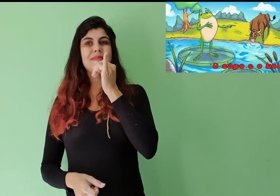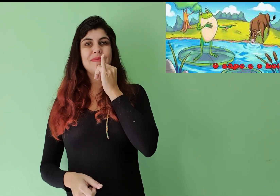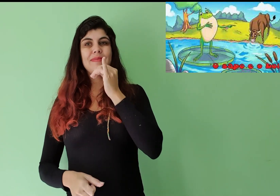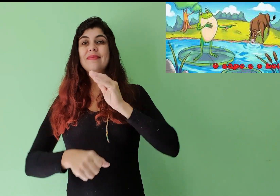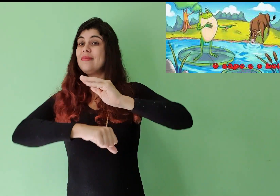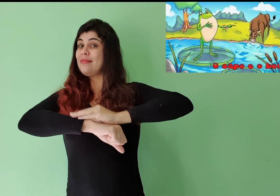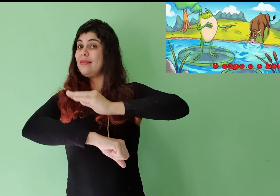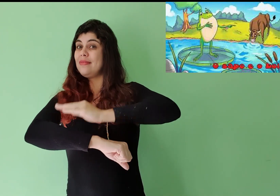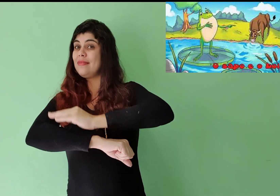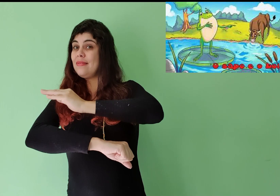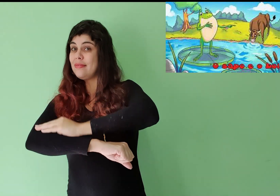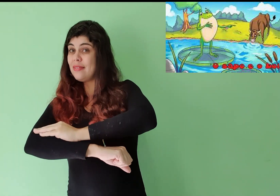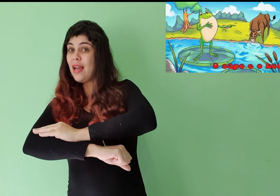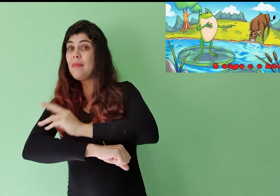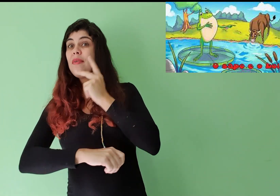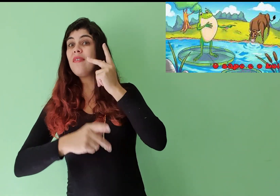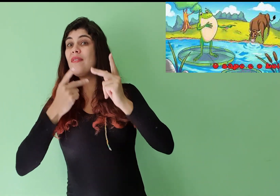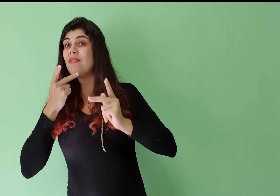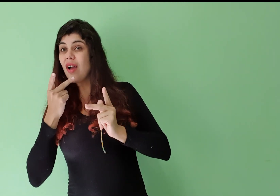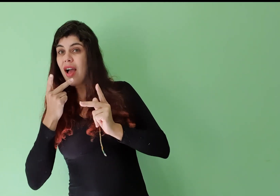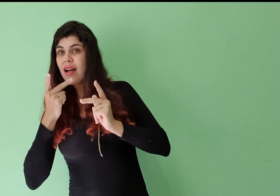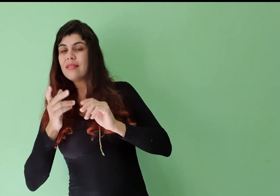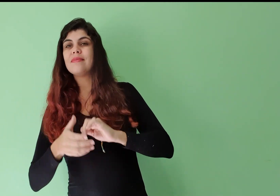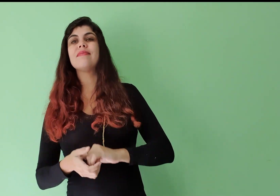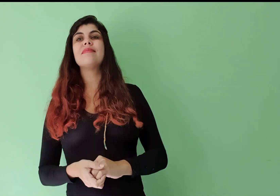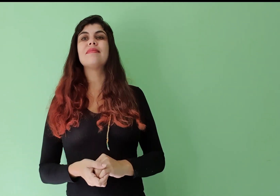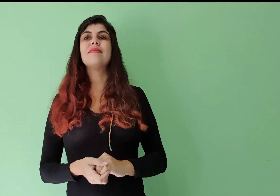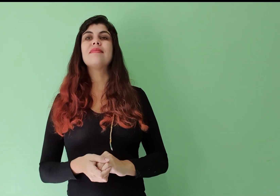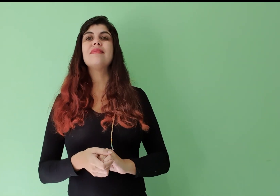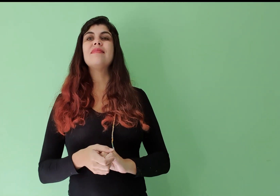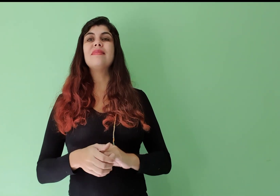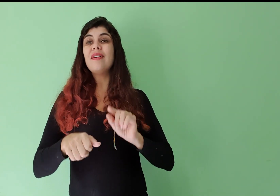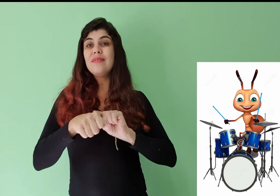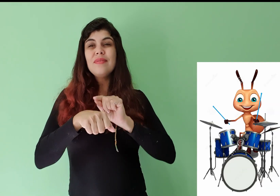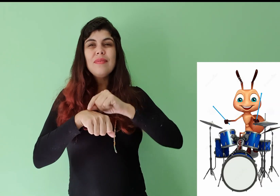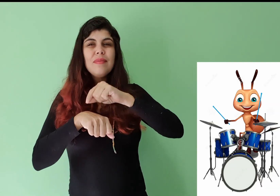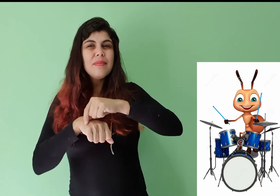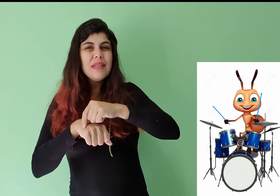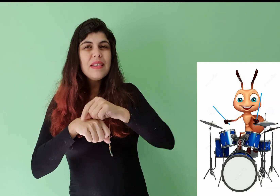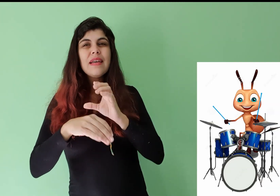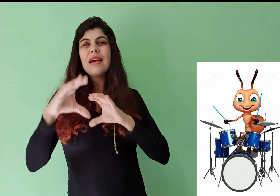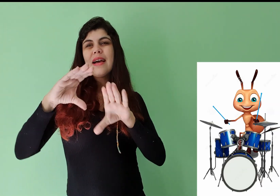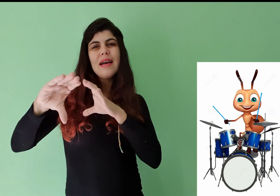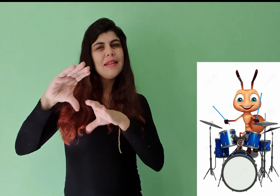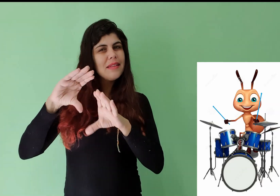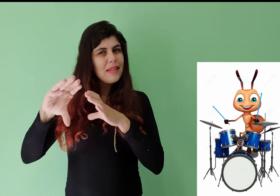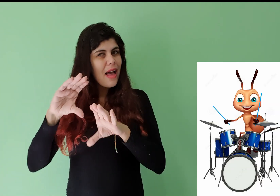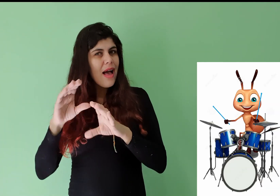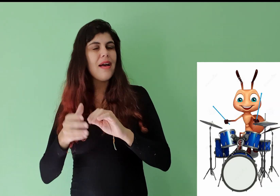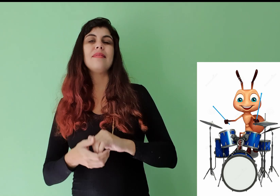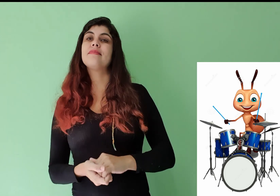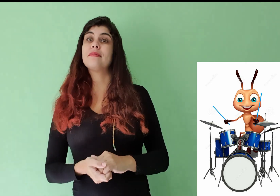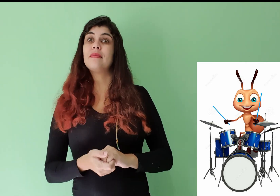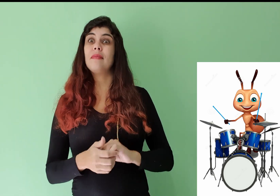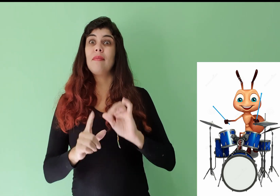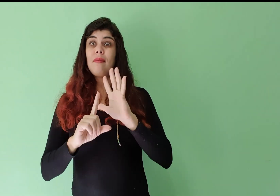um sapo que fala, uma formiga que canta. E aí